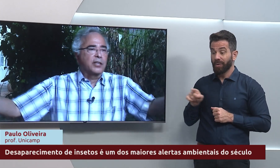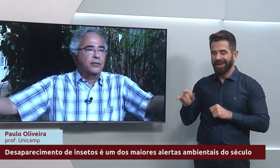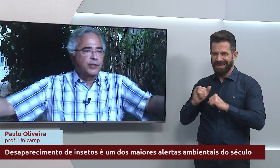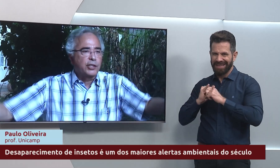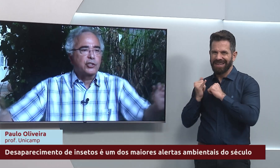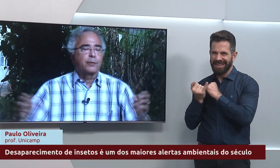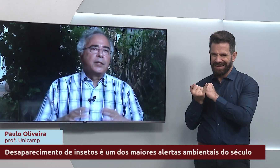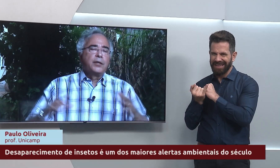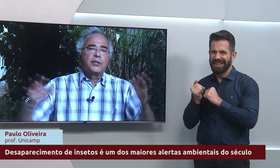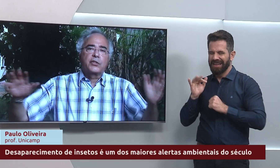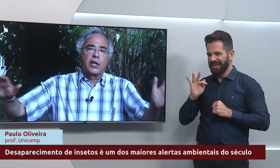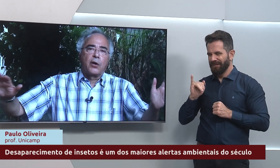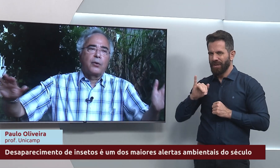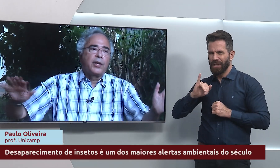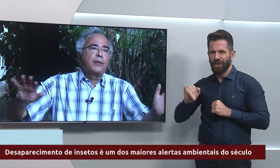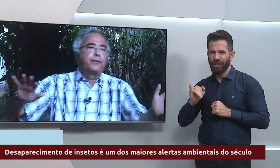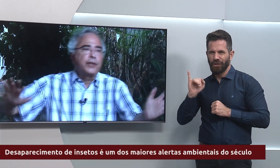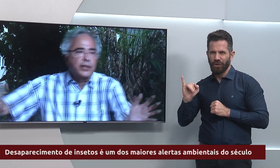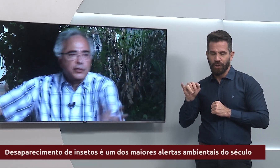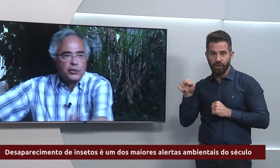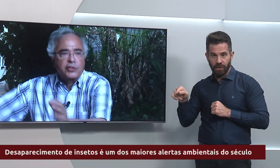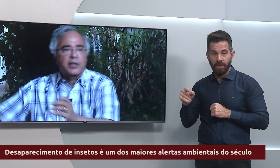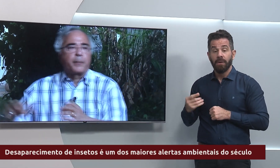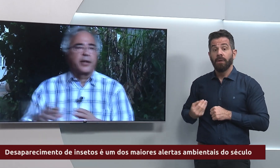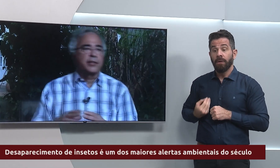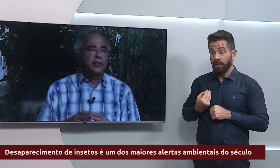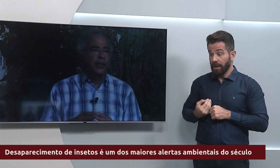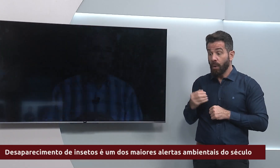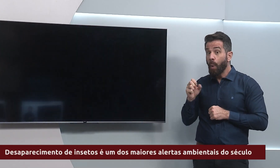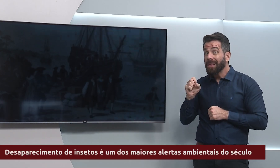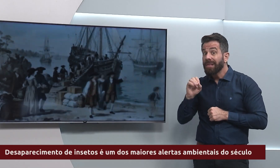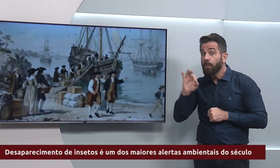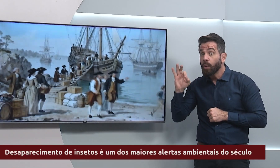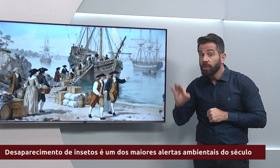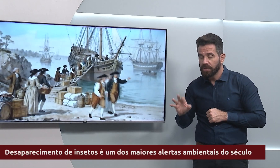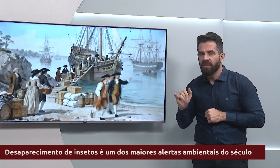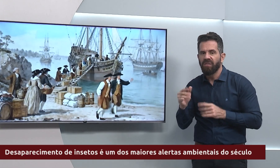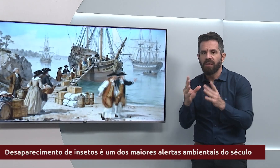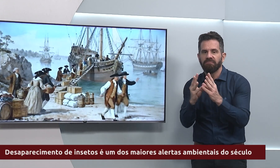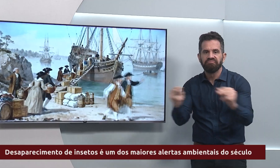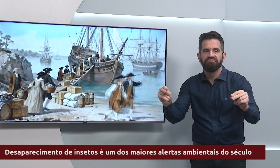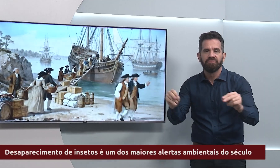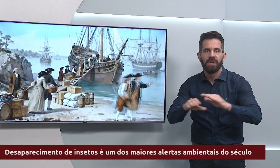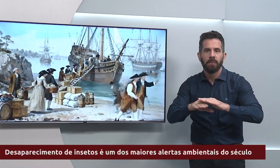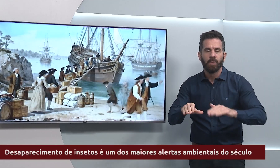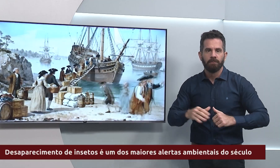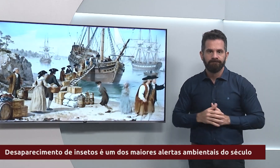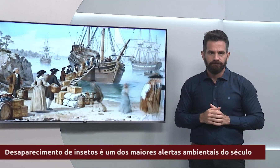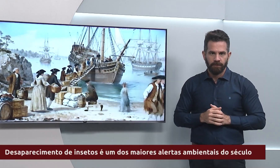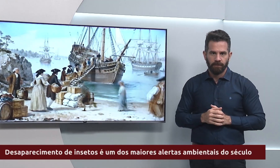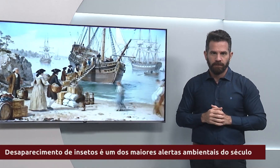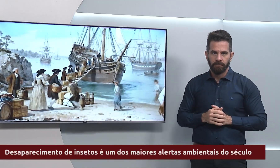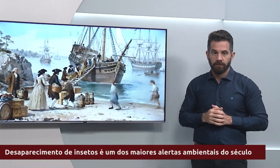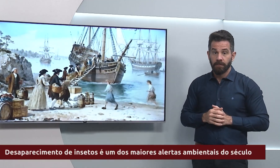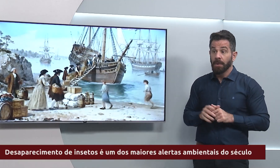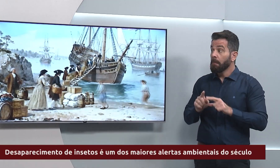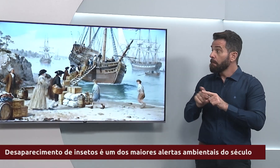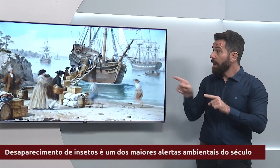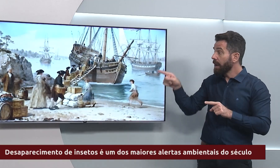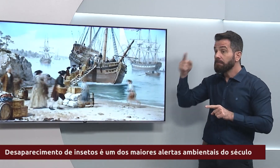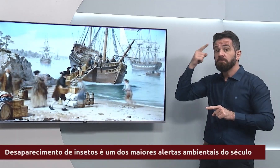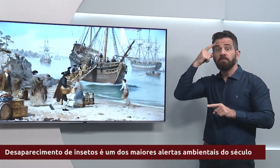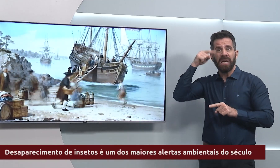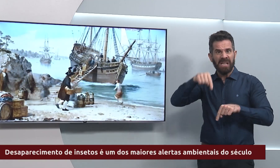arquipélago das Fiji estão em vias de desaparecer. A verdade é que esse declínio começou há séculos, com